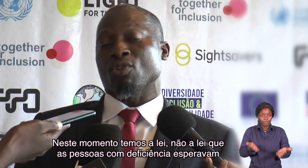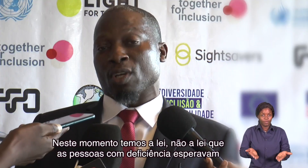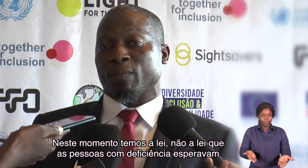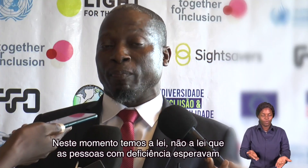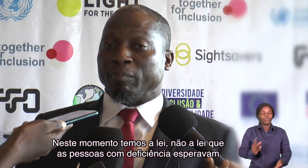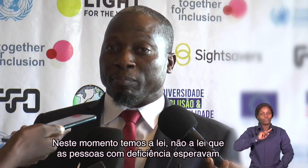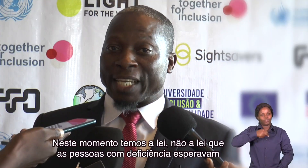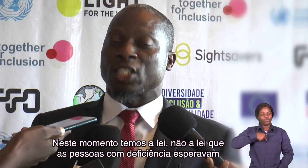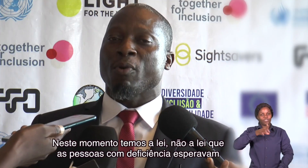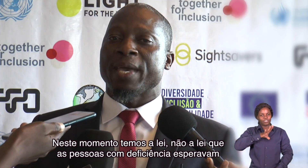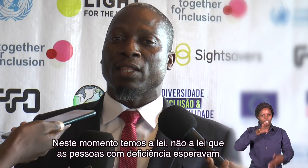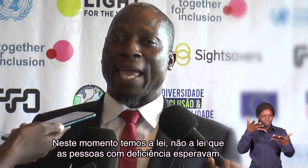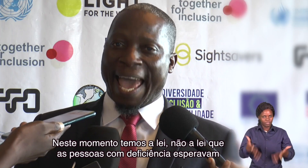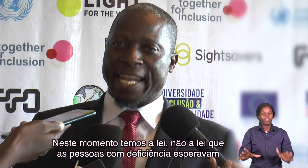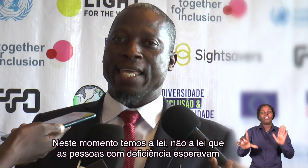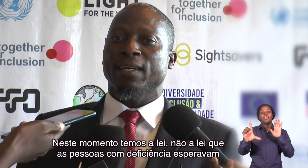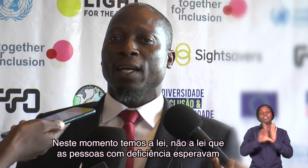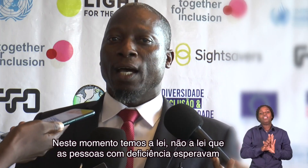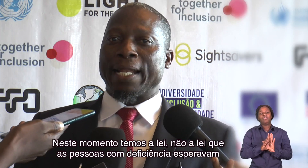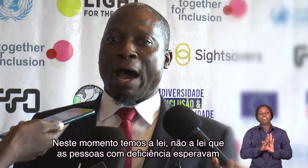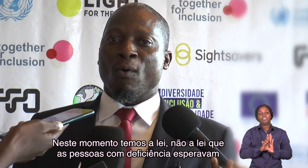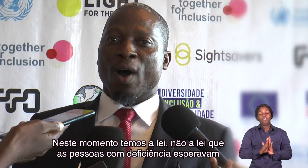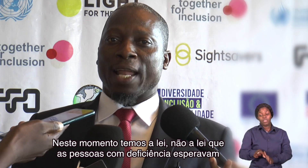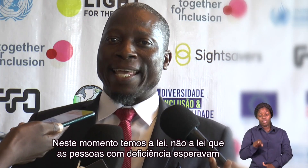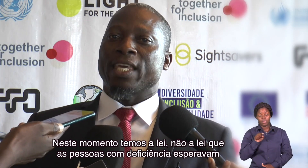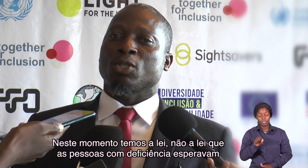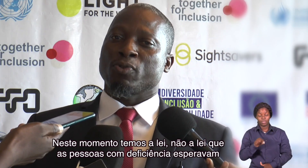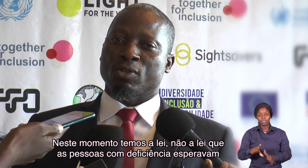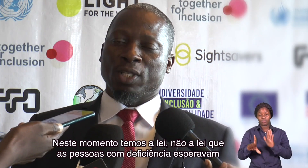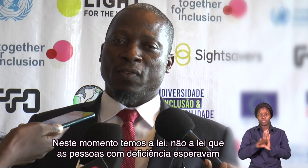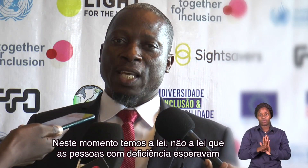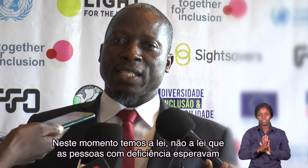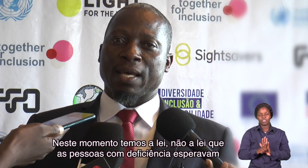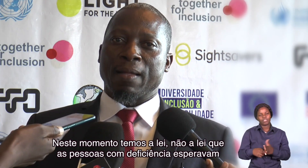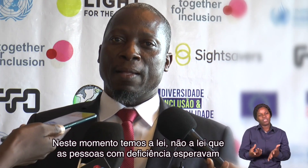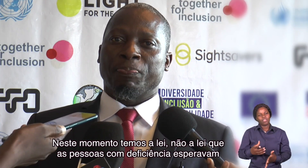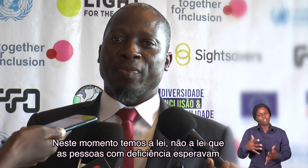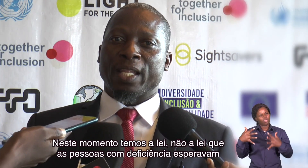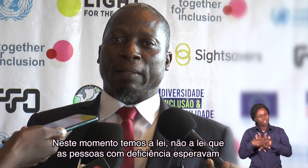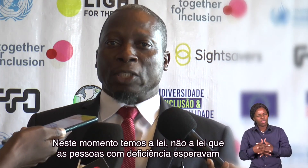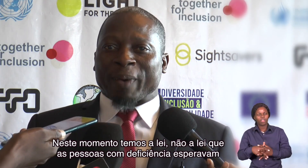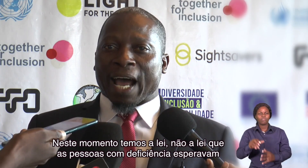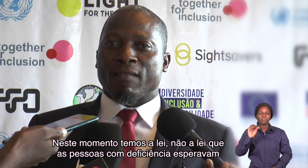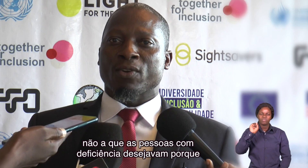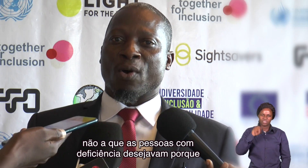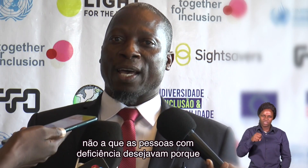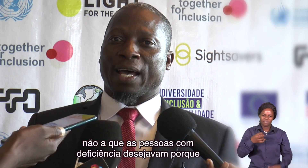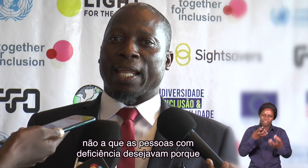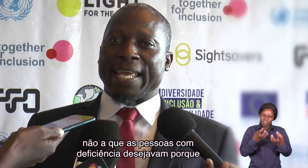Temos, neste momento, a lei, não a lei que as pessoas com deficiência esperavam, não é a lei